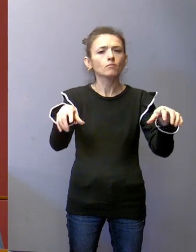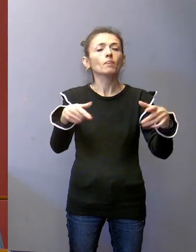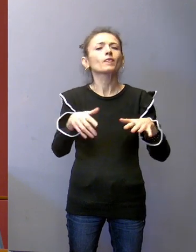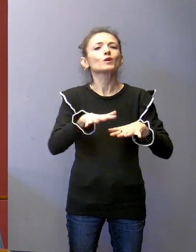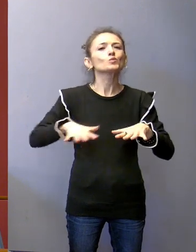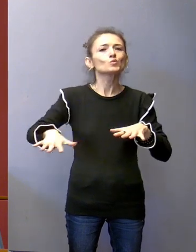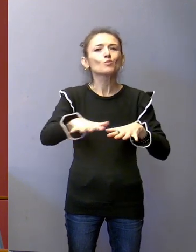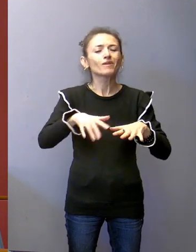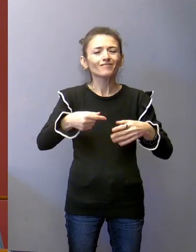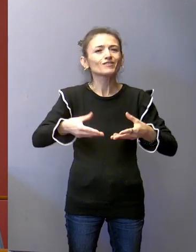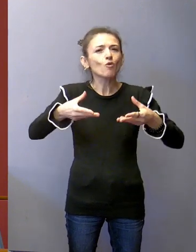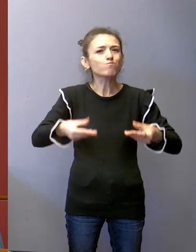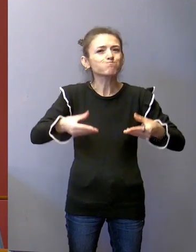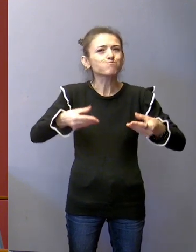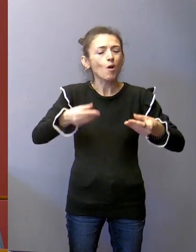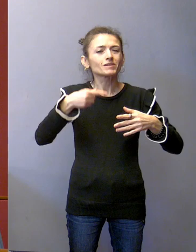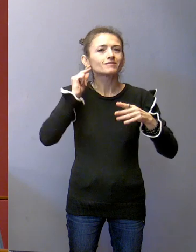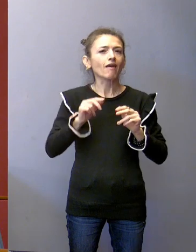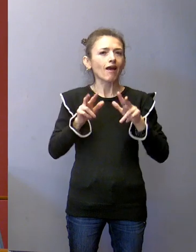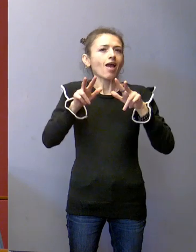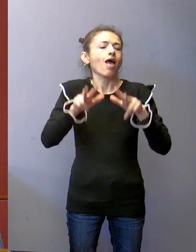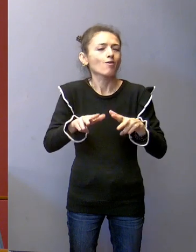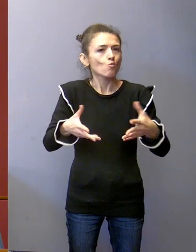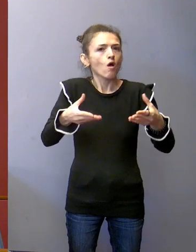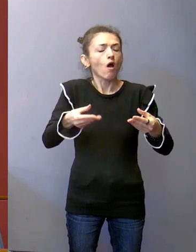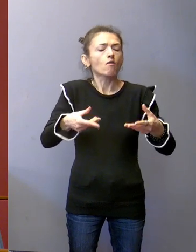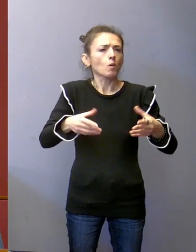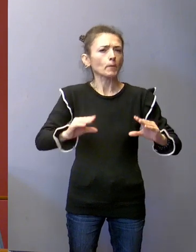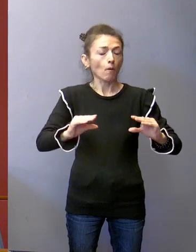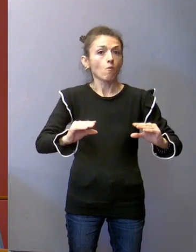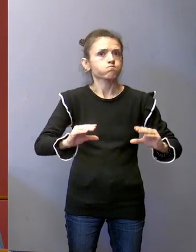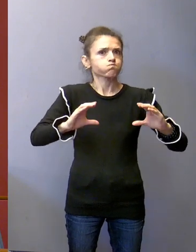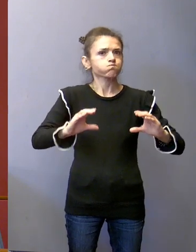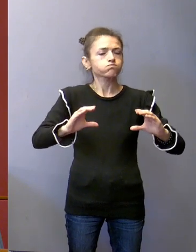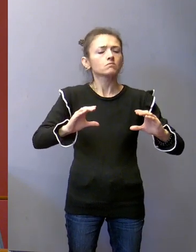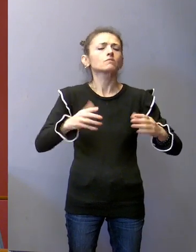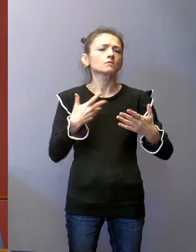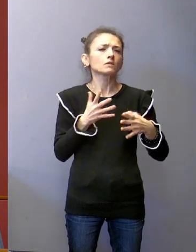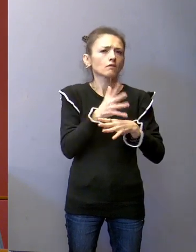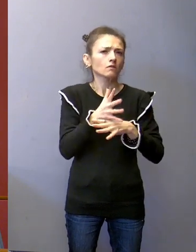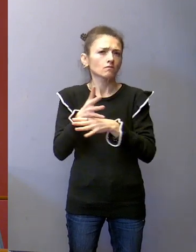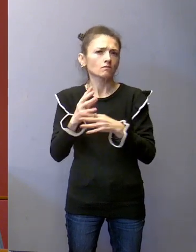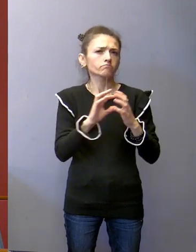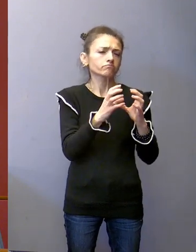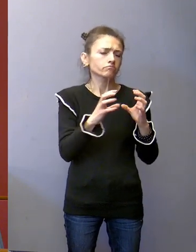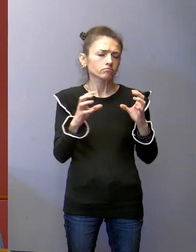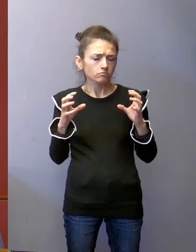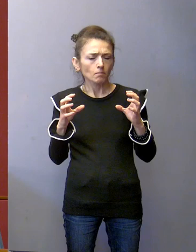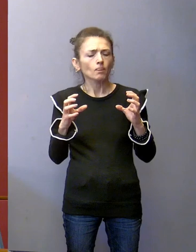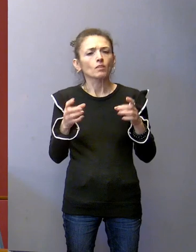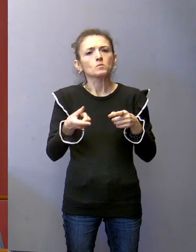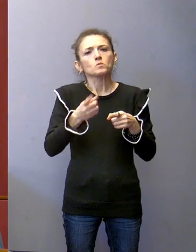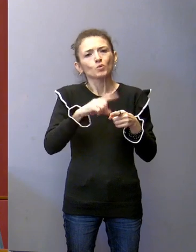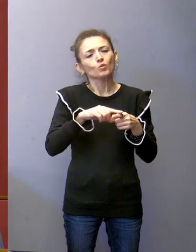ammortizzante in caso di caduta che verrà ispessita e quindi ci saranno tutta una serie di interventi che si affiancano poi